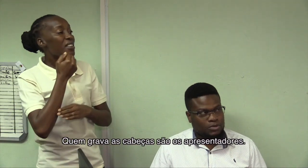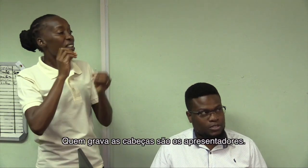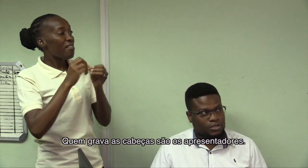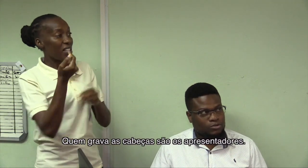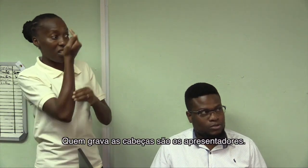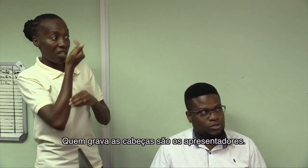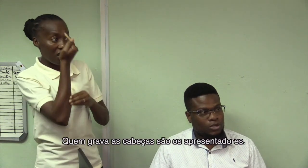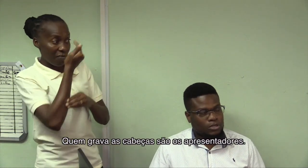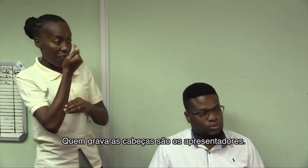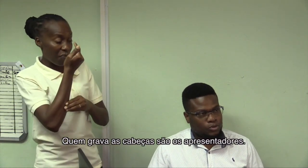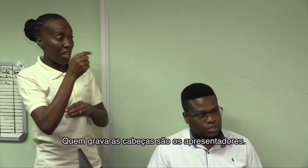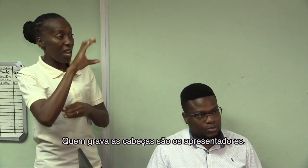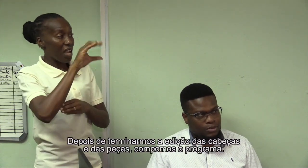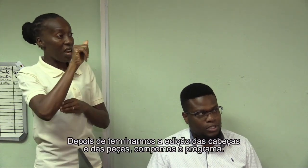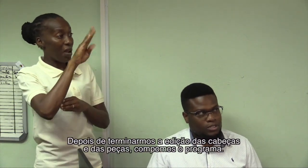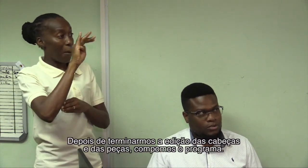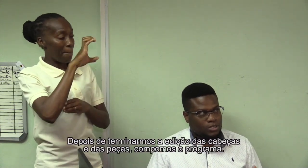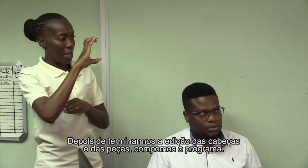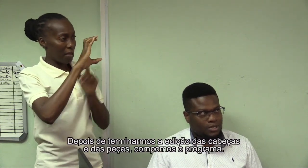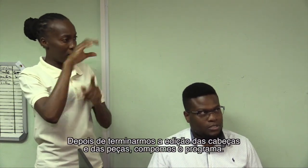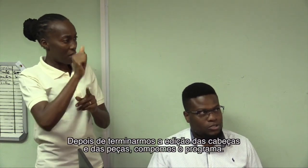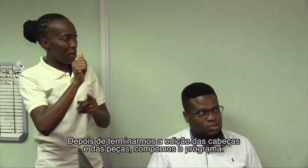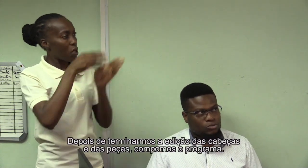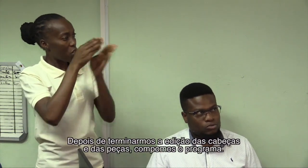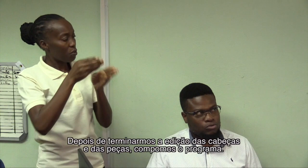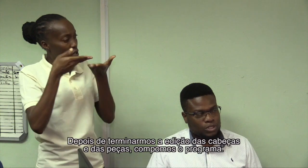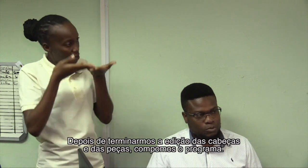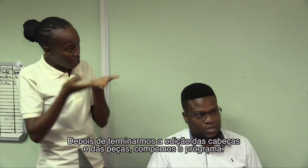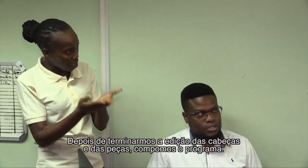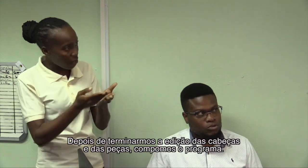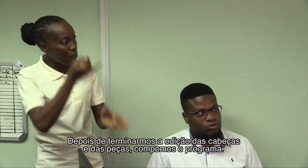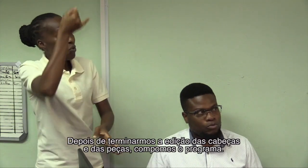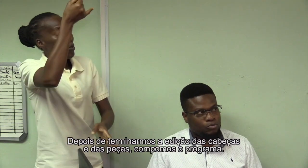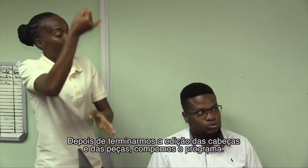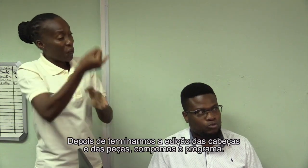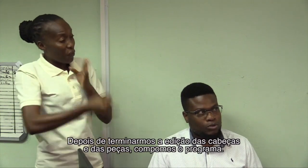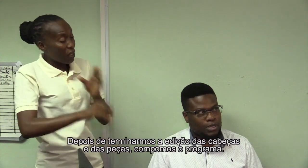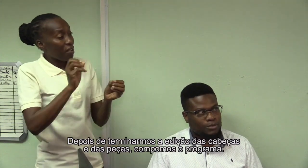apresentadores. Depois de terminarmos a edição das cabeças e das peças, compomos o programa.